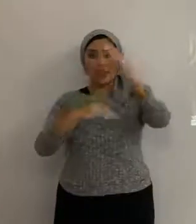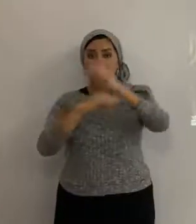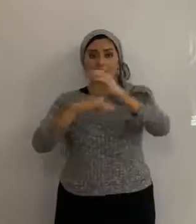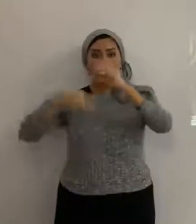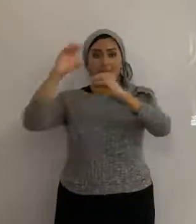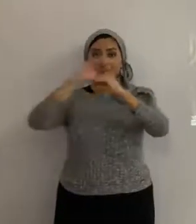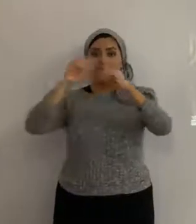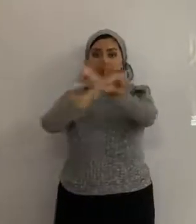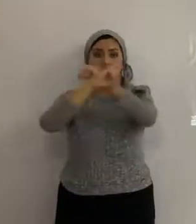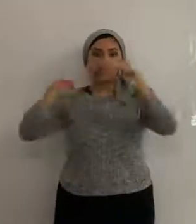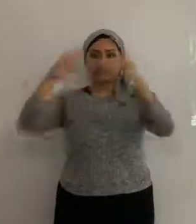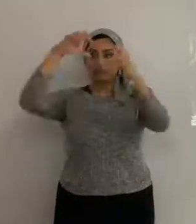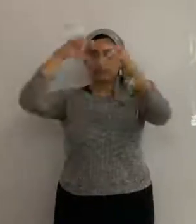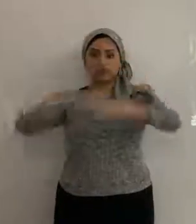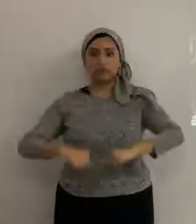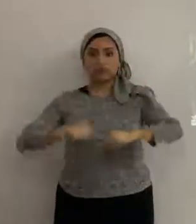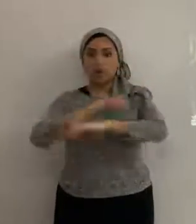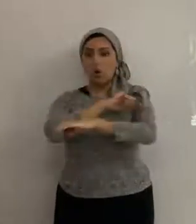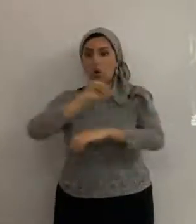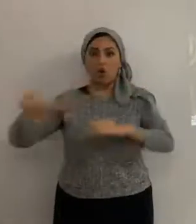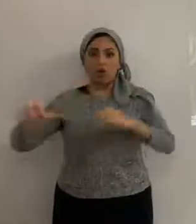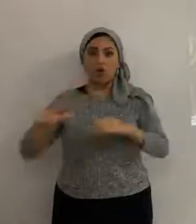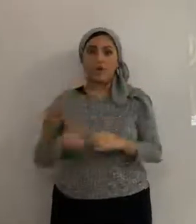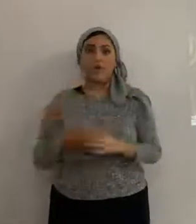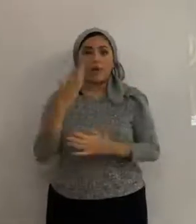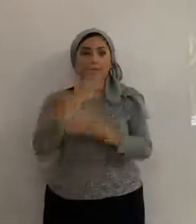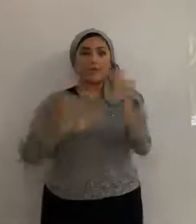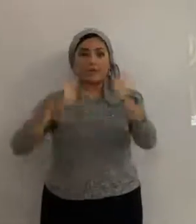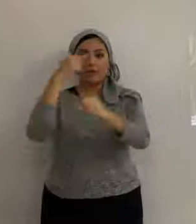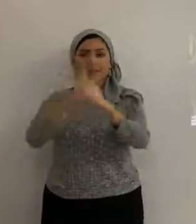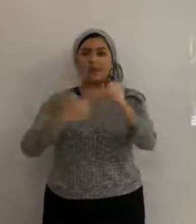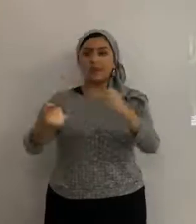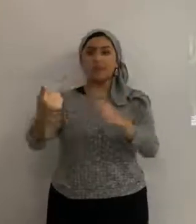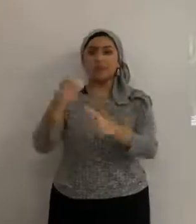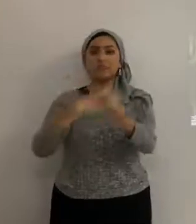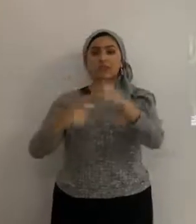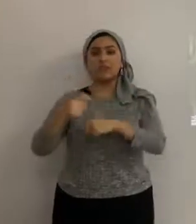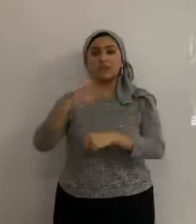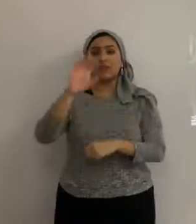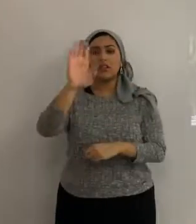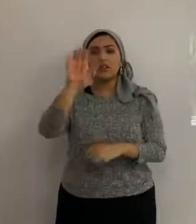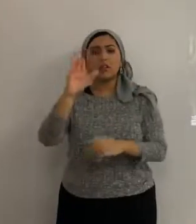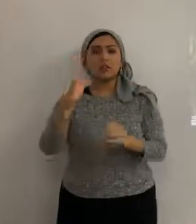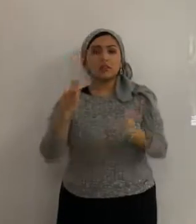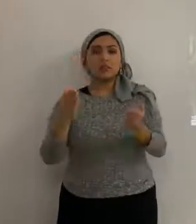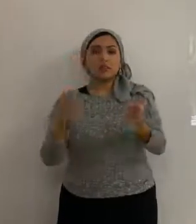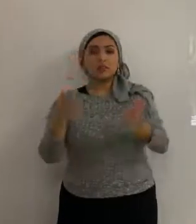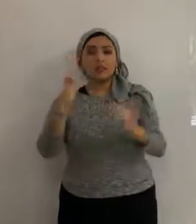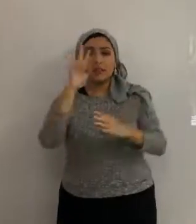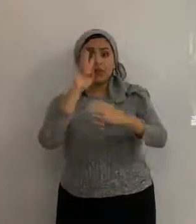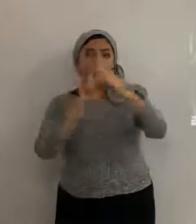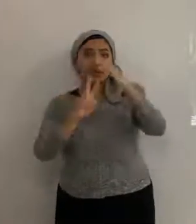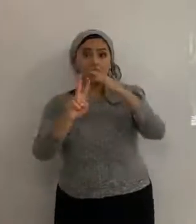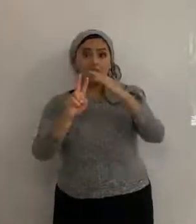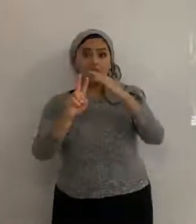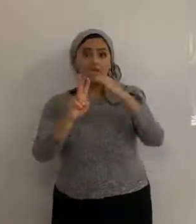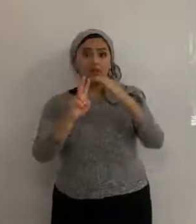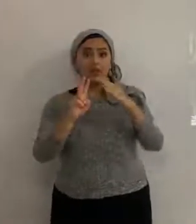piedra sobre piedra. Algunos hermanos me han dicho, bueno, Roe, ¿no sería que la profecía era por partes, que se cumplió una